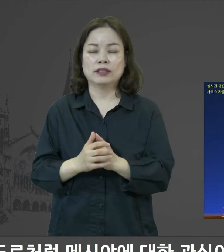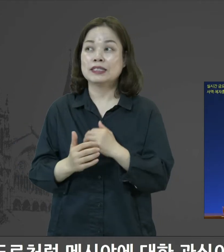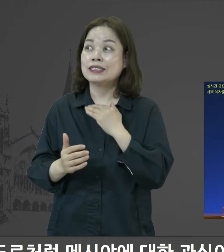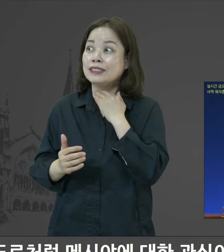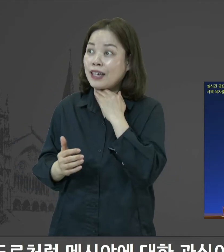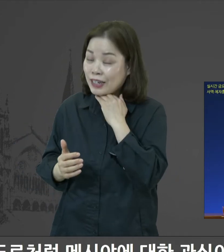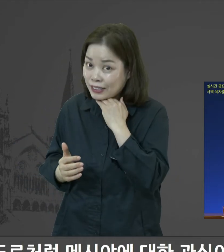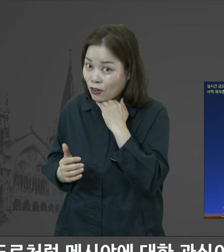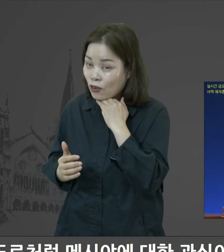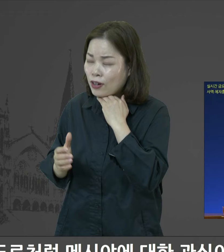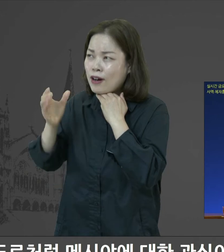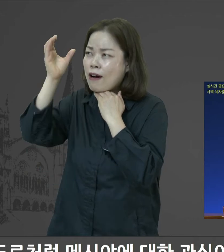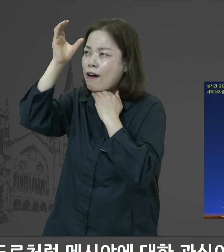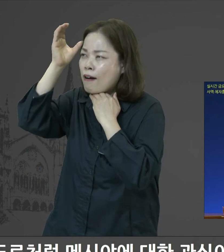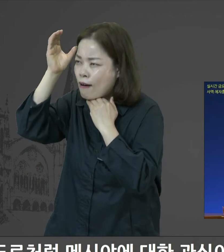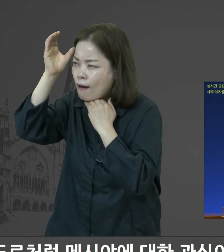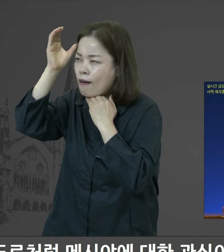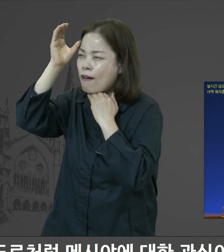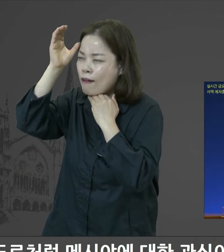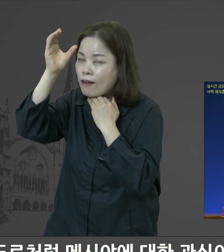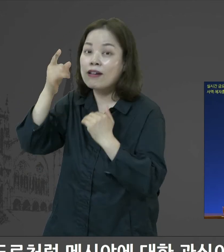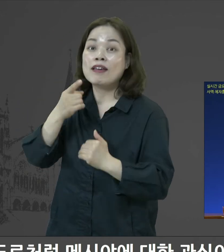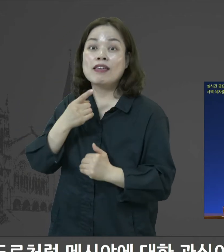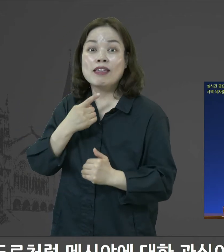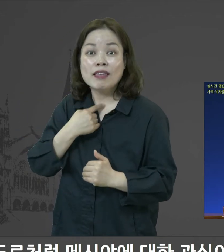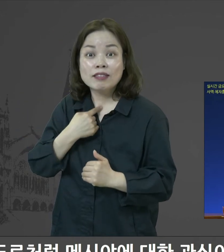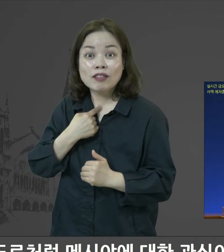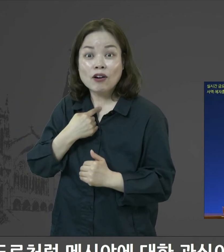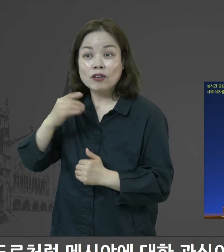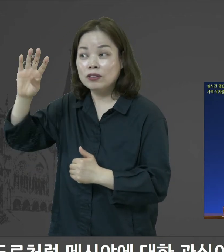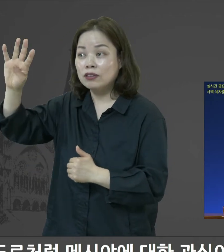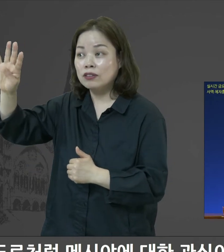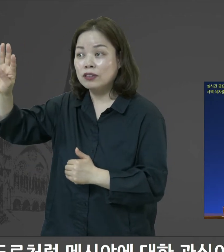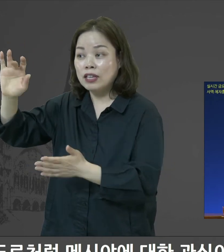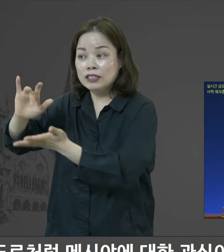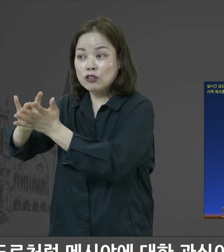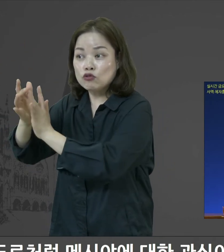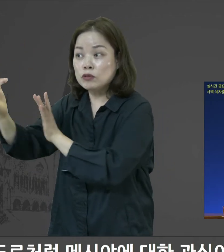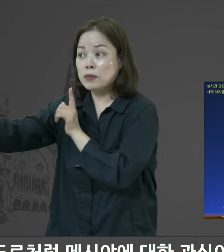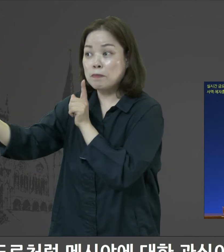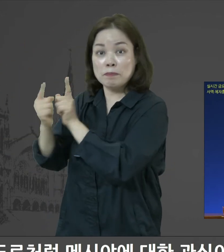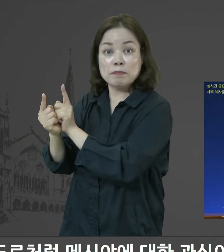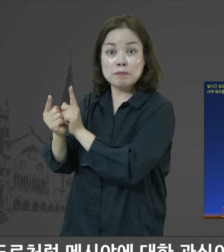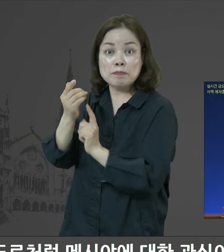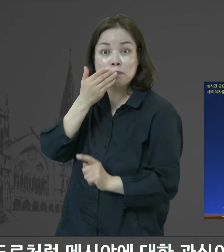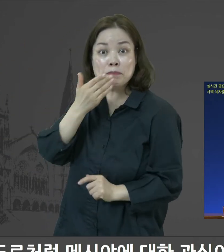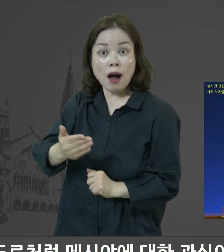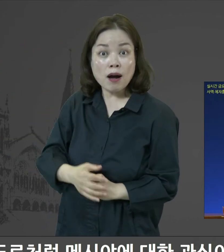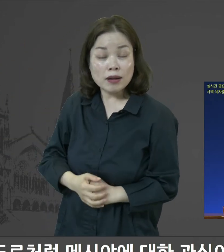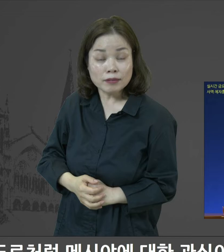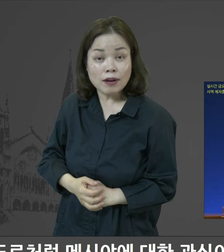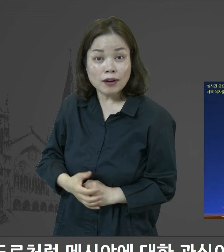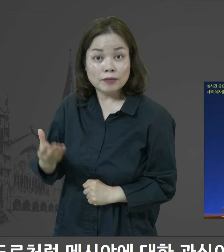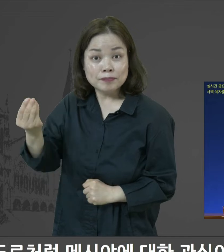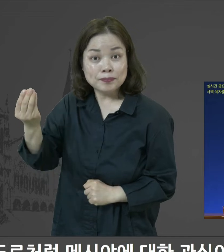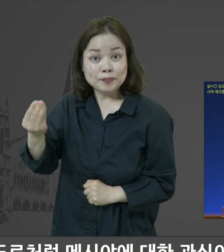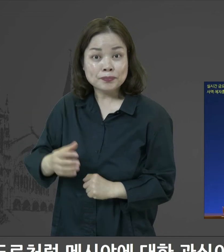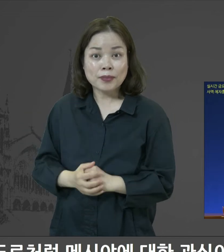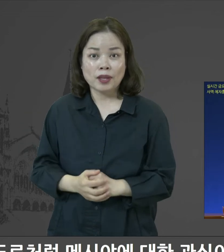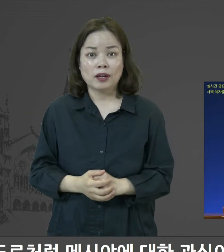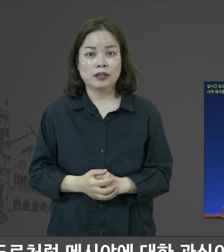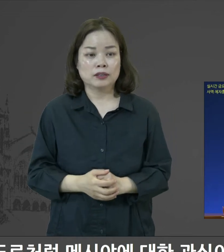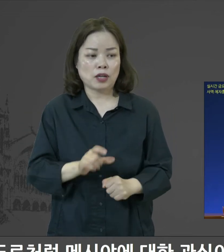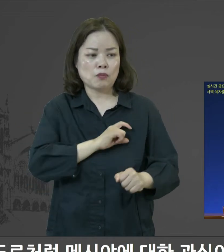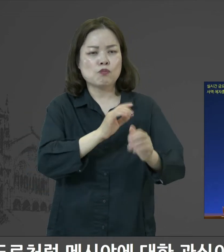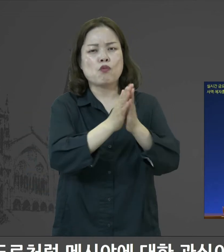기다리던, 우리가 그렇게 마음속에 담고 있었던 그분을 나는 만났다. 그게 모세가 얘기했던 나와